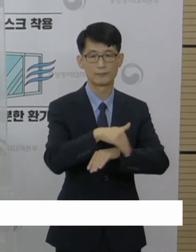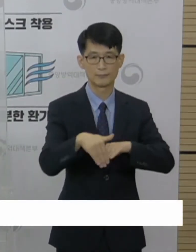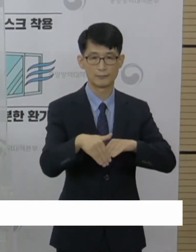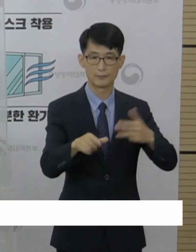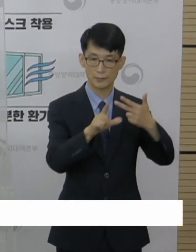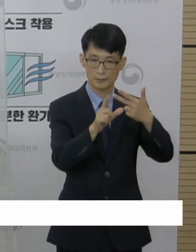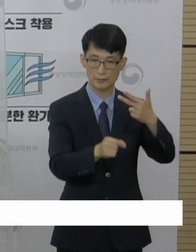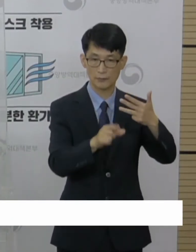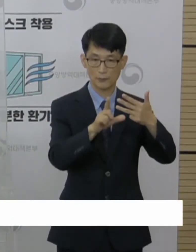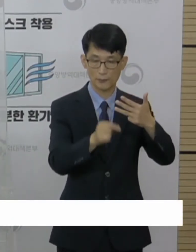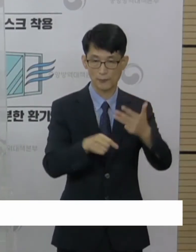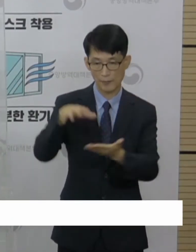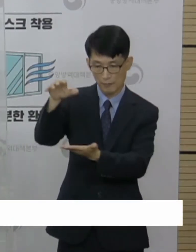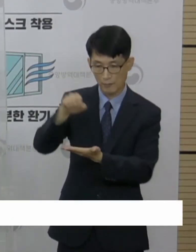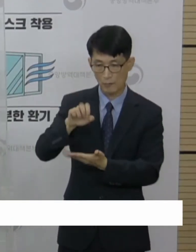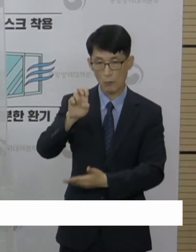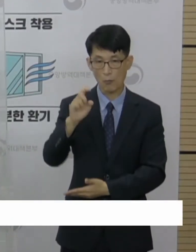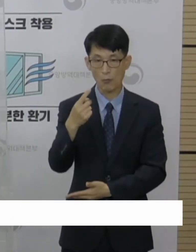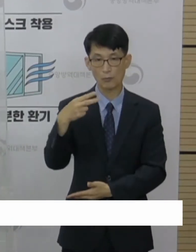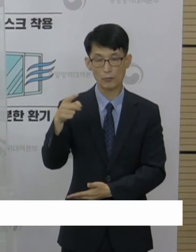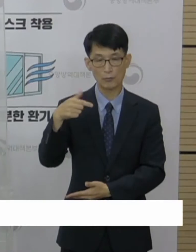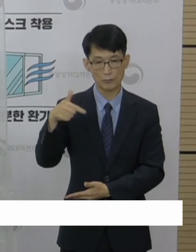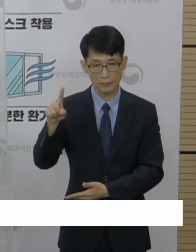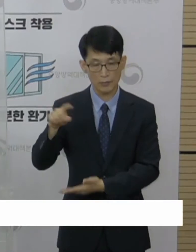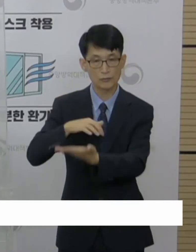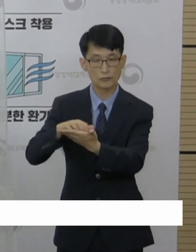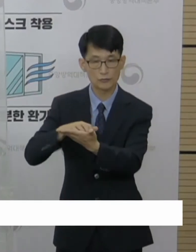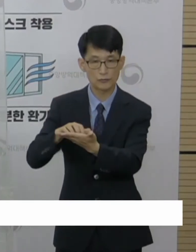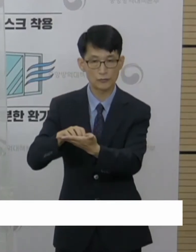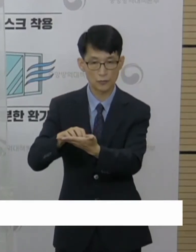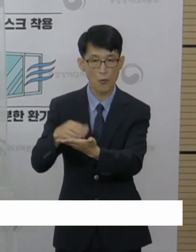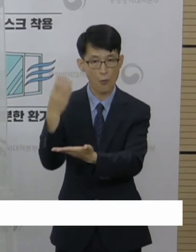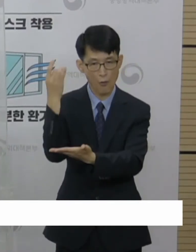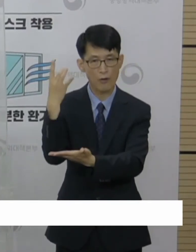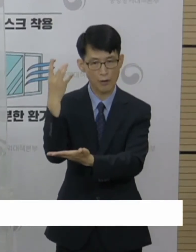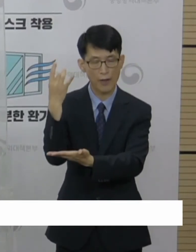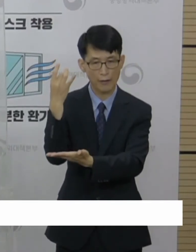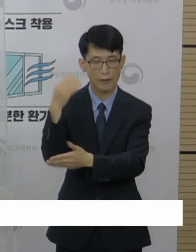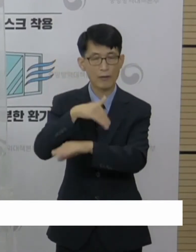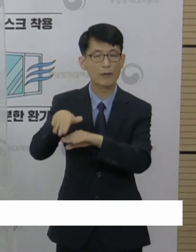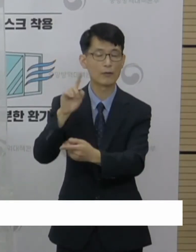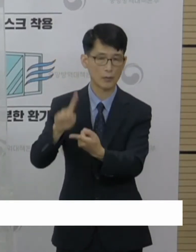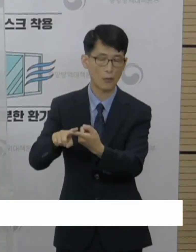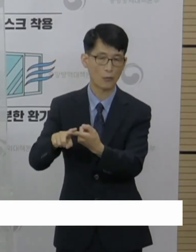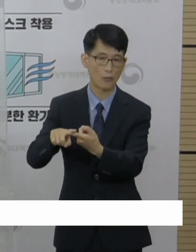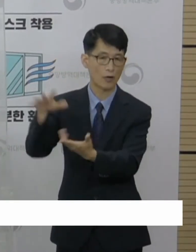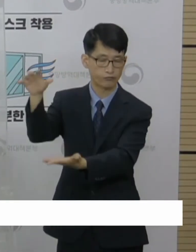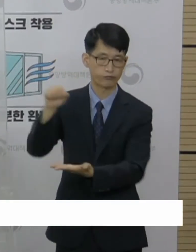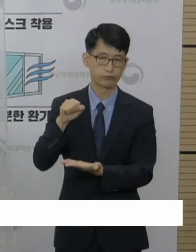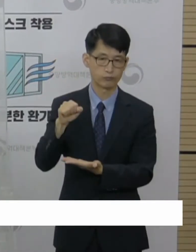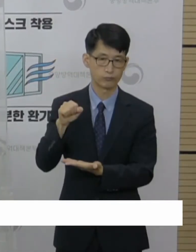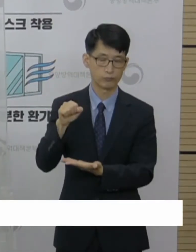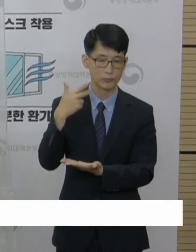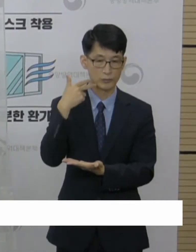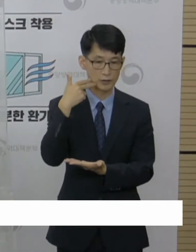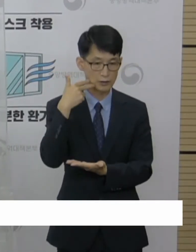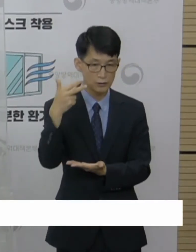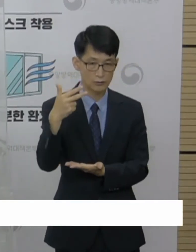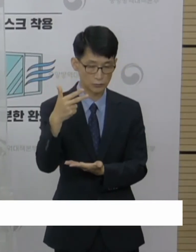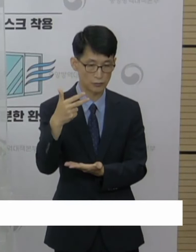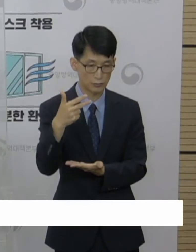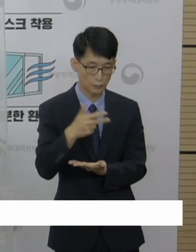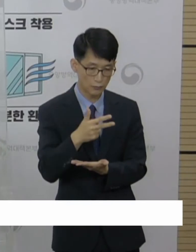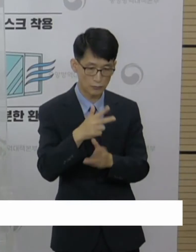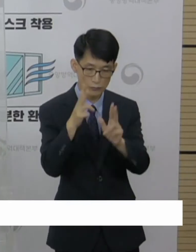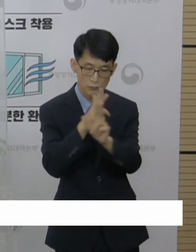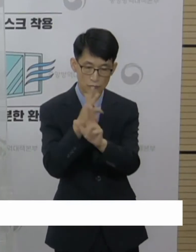7월과 8월에 도입되는 모더나 백신의 총량은 당초 계획 대비 변동이 없지만 주별로 공급되는 공급 일정이